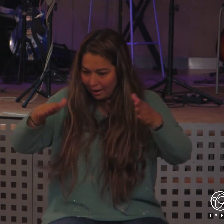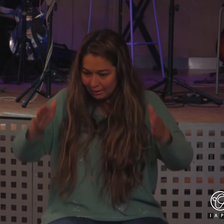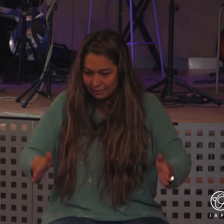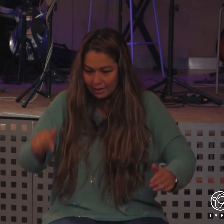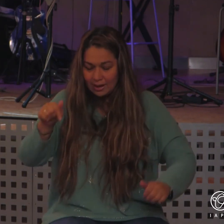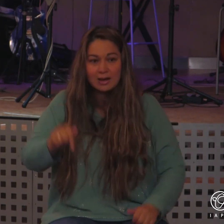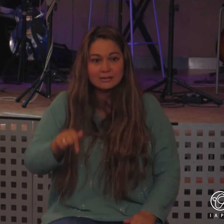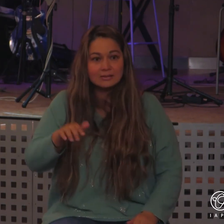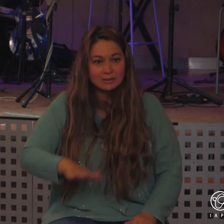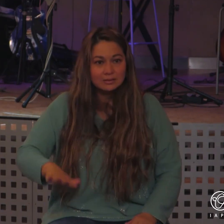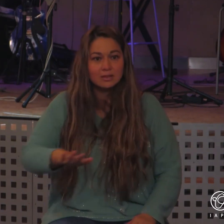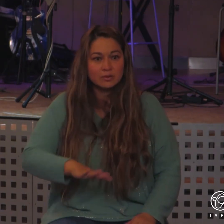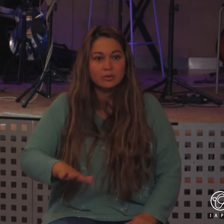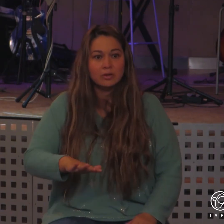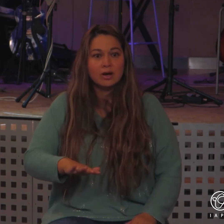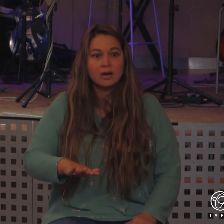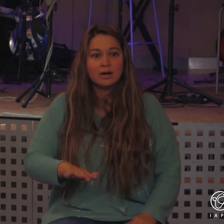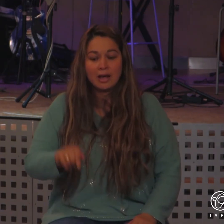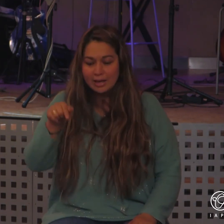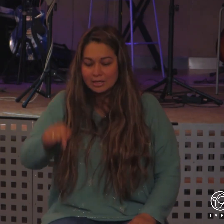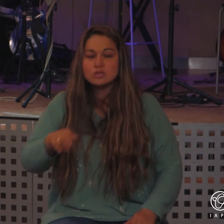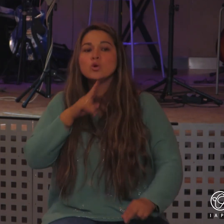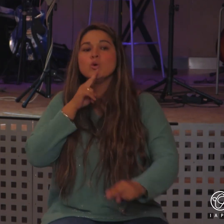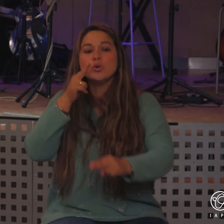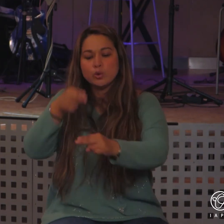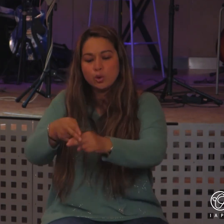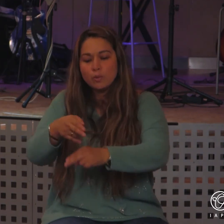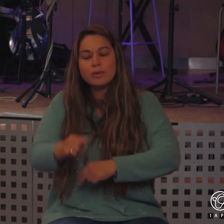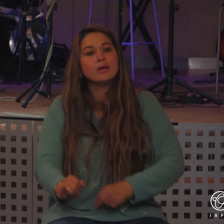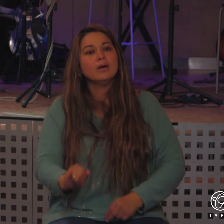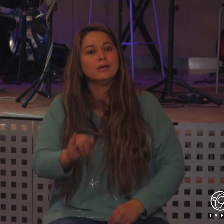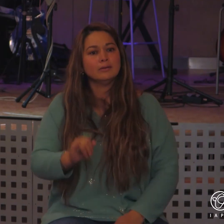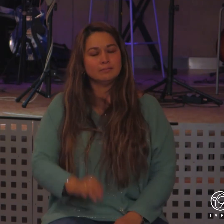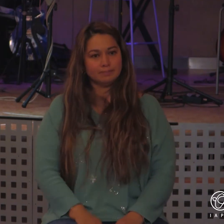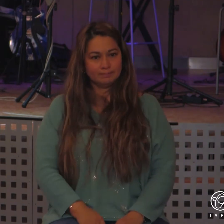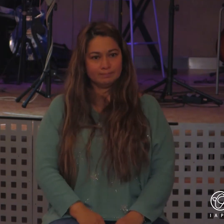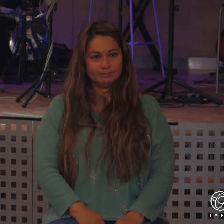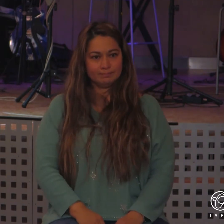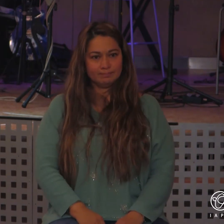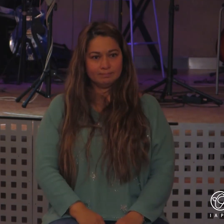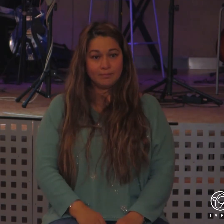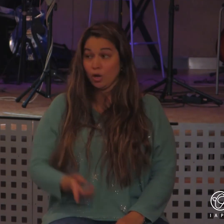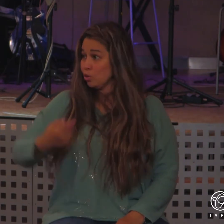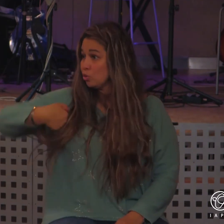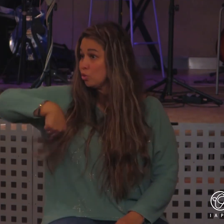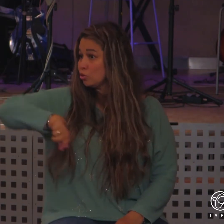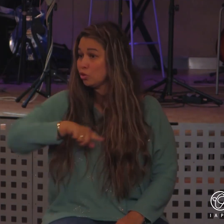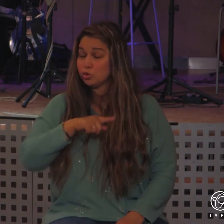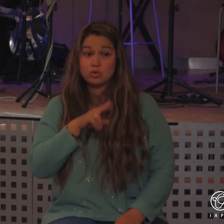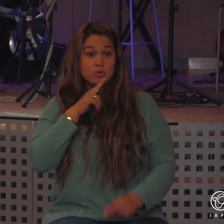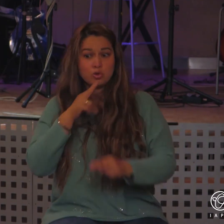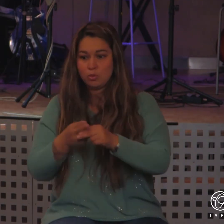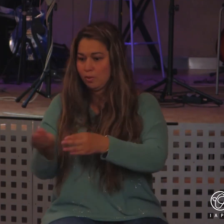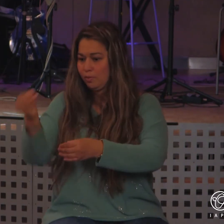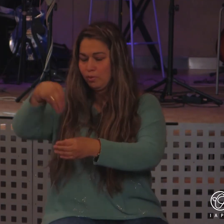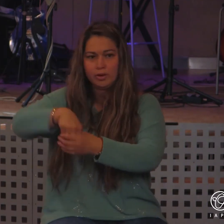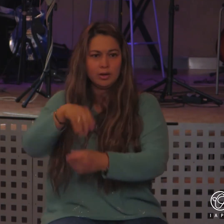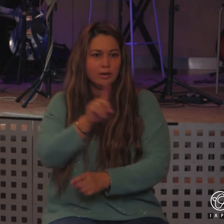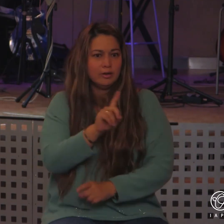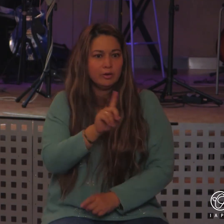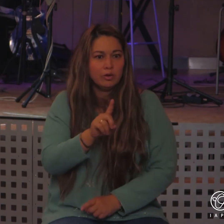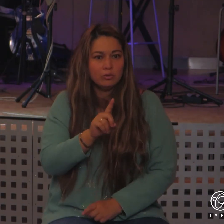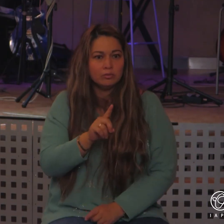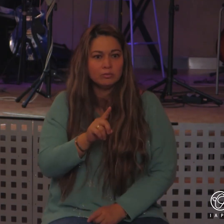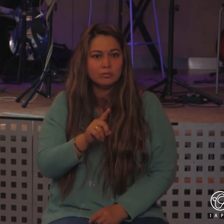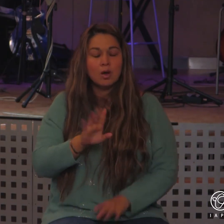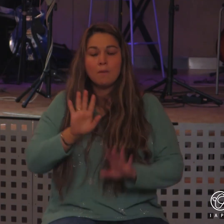aquí, esto tiene nombre. Tiene nombre. No le hemos puesto nombre a nuestro templo, pero ¿sabes